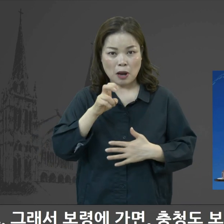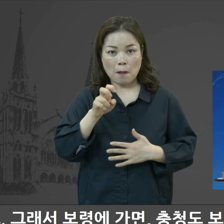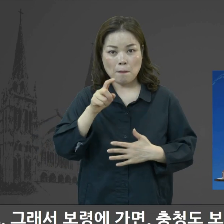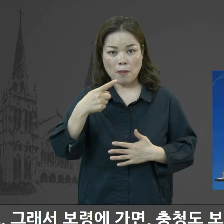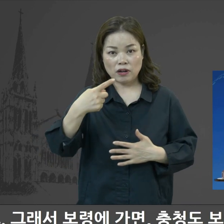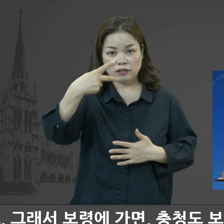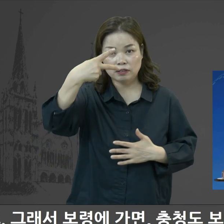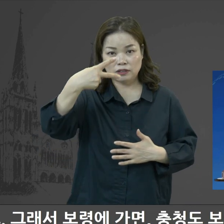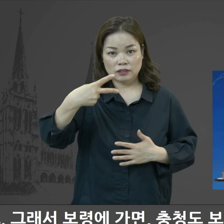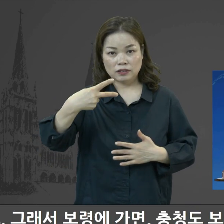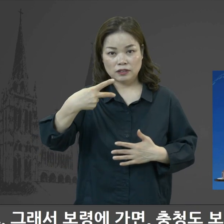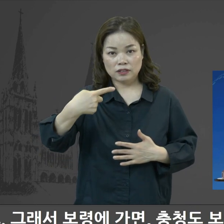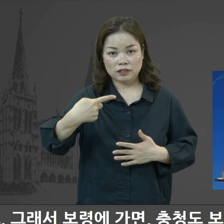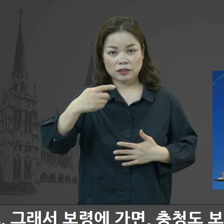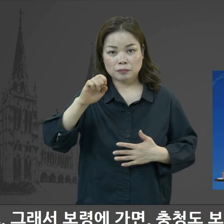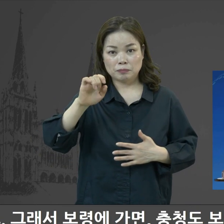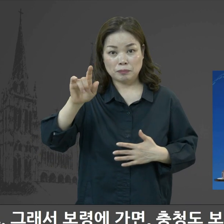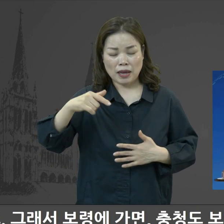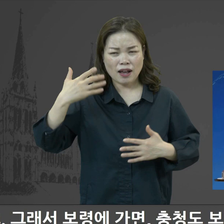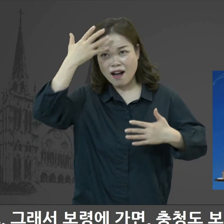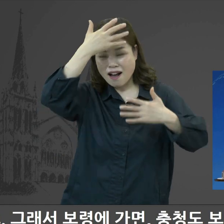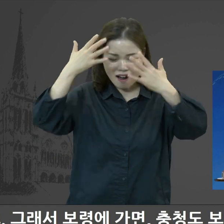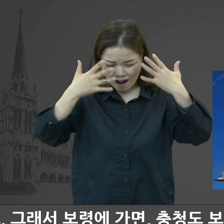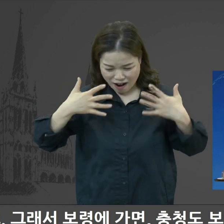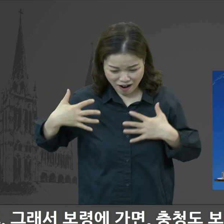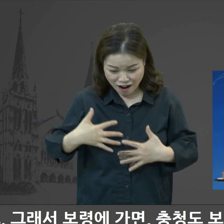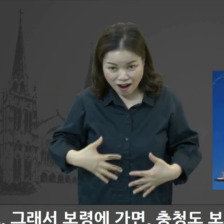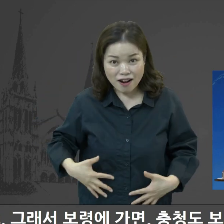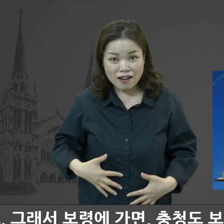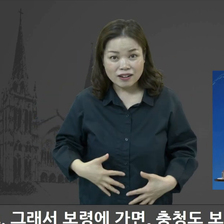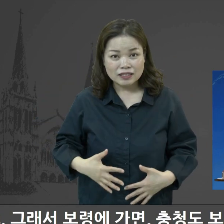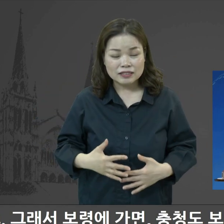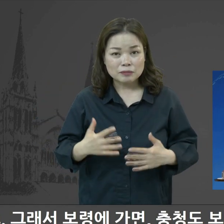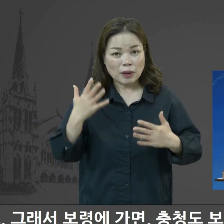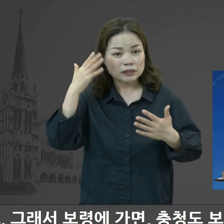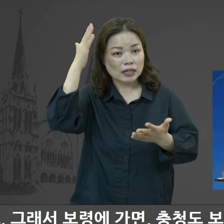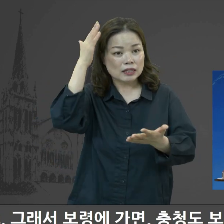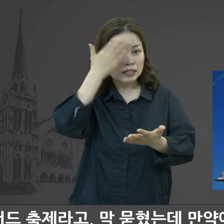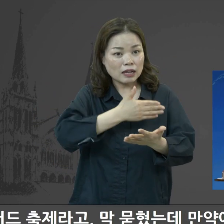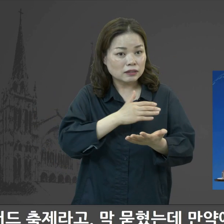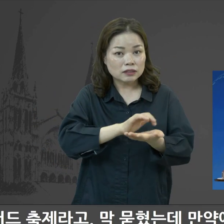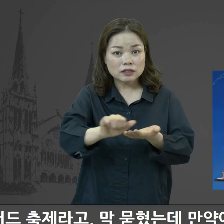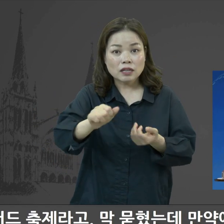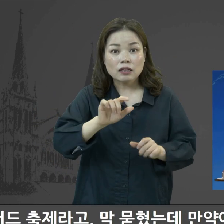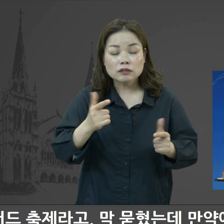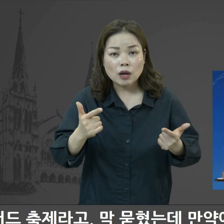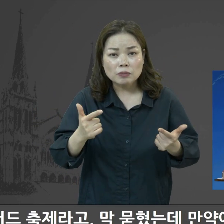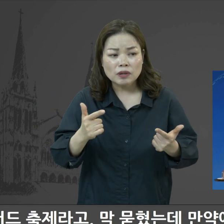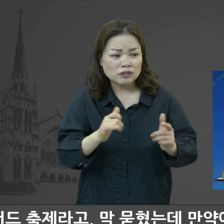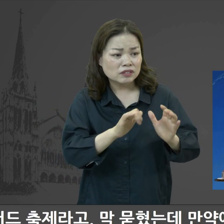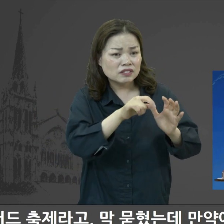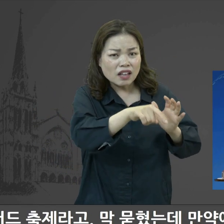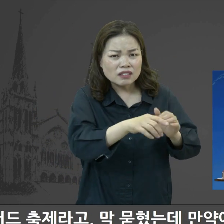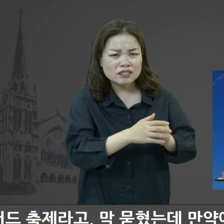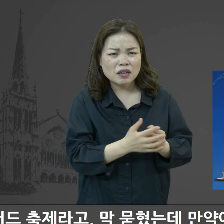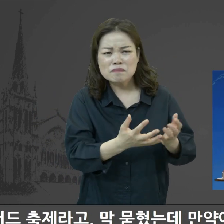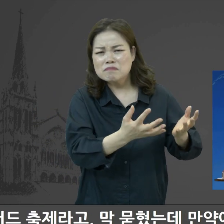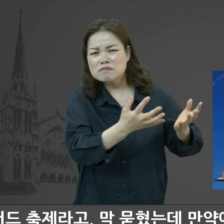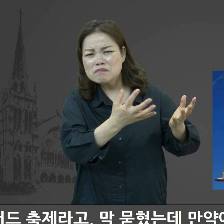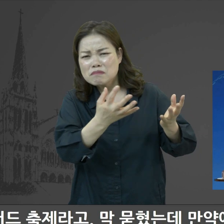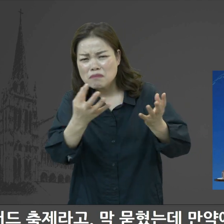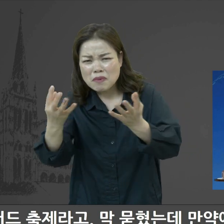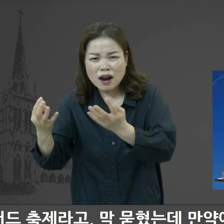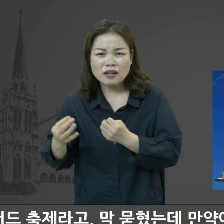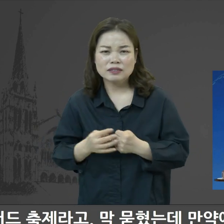그 머드 축제라고 막 묻혔는데 만약에 씻지 않는다고 생각해 보세요. 세상에서 막